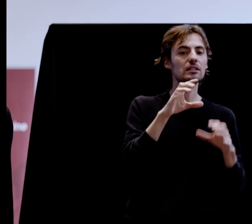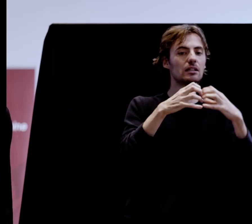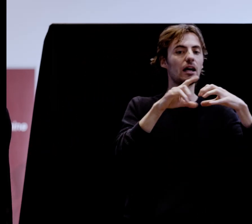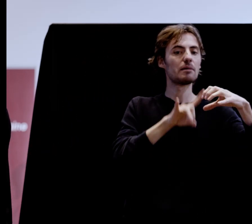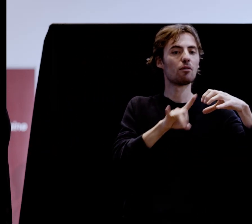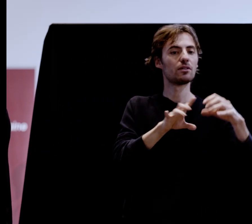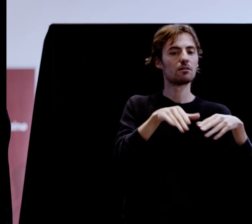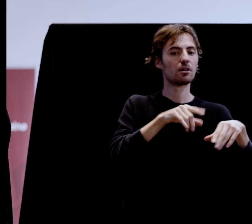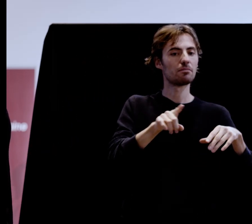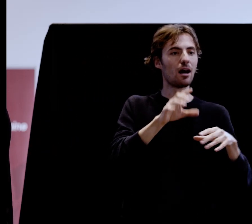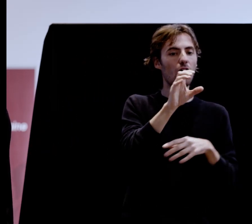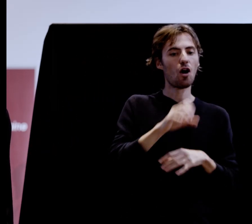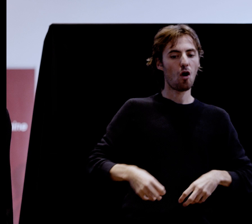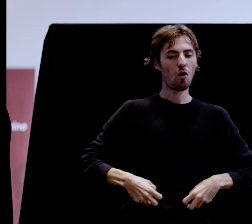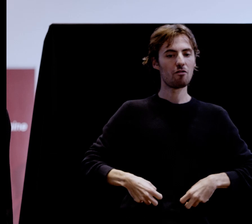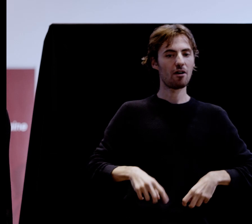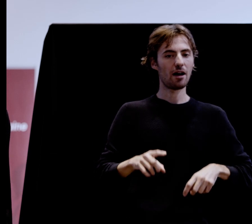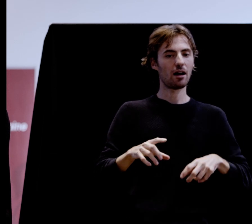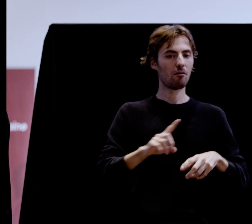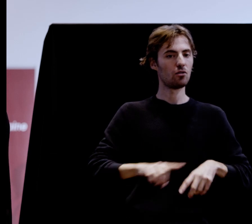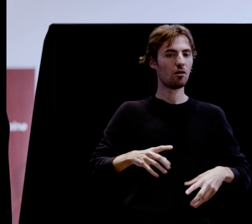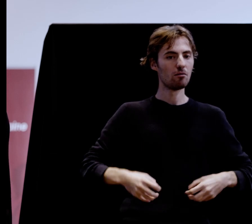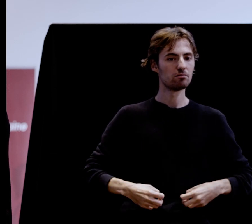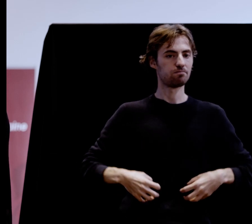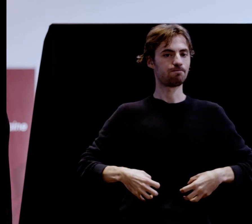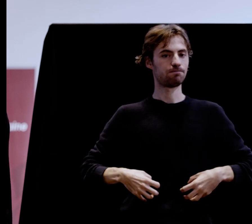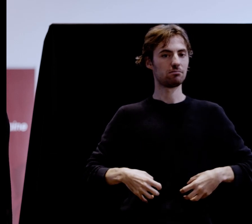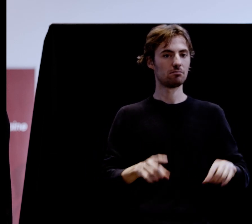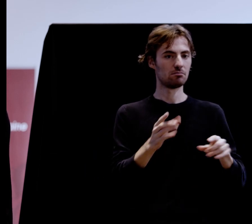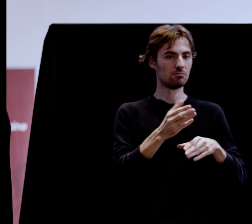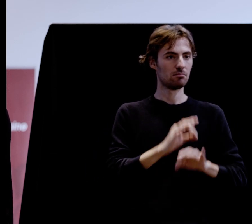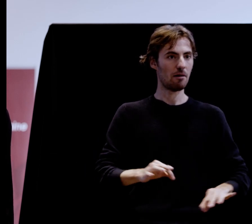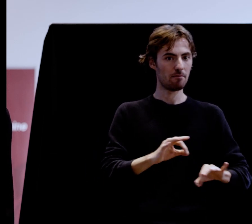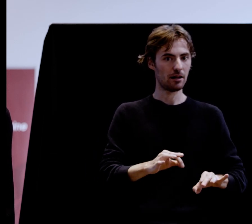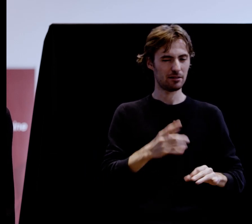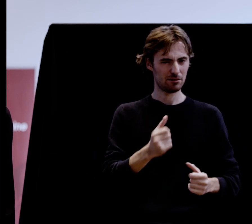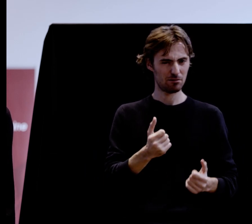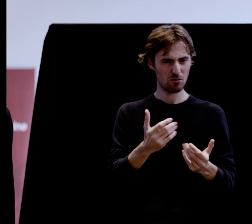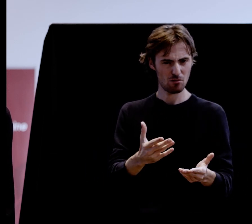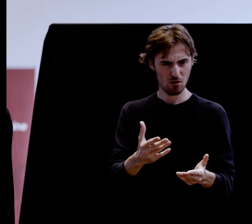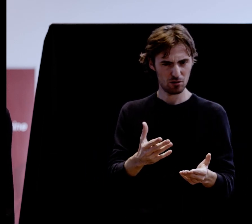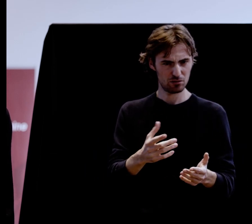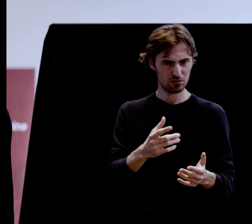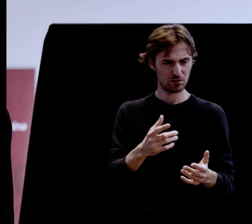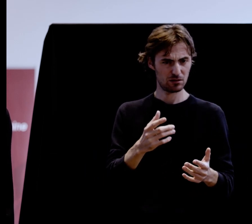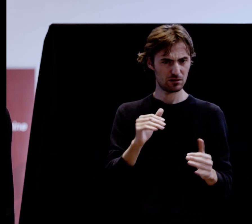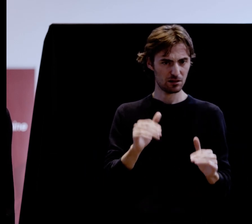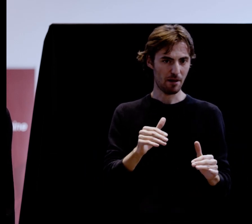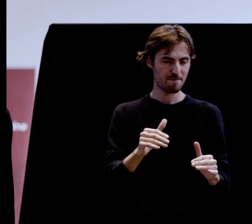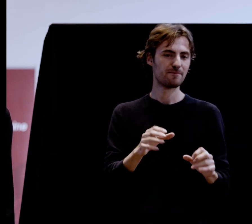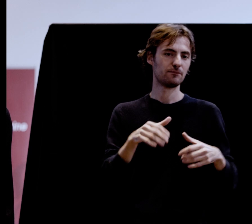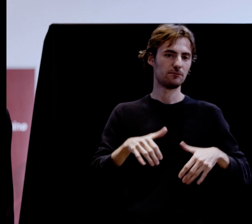si elle ne stimule pas les ovaires, en théorie, il n'y a pas d'ovulation. S'il n'y a pas d'ovulation, est-ce qu'il faut proposer la contraception ? La réponse, c'est